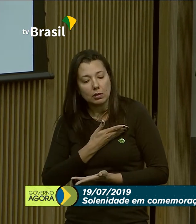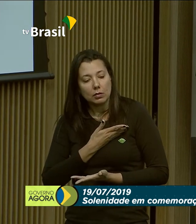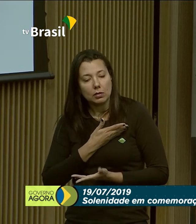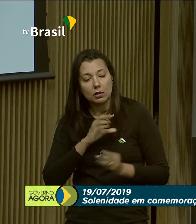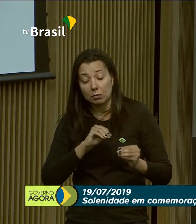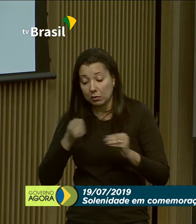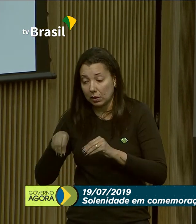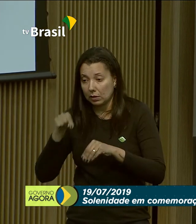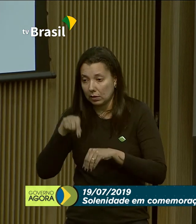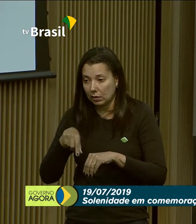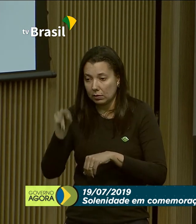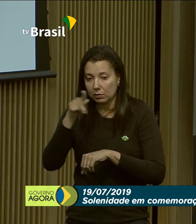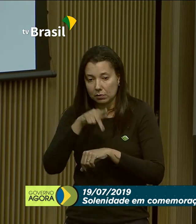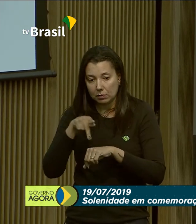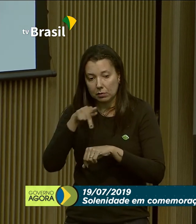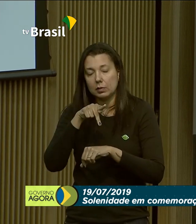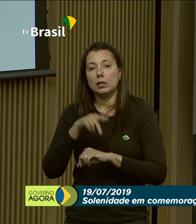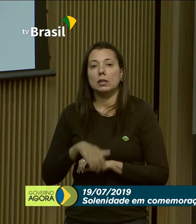nesse país,